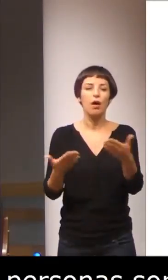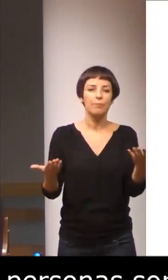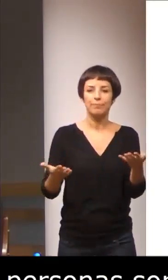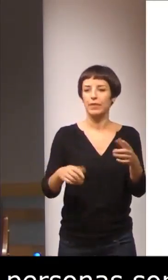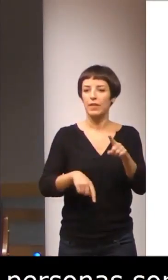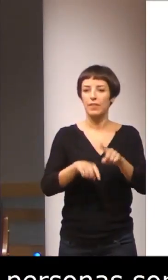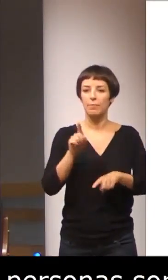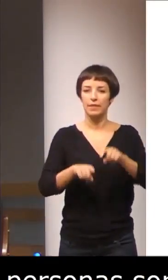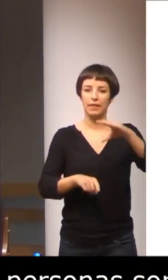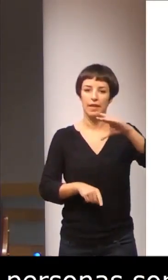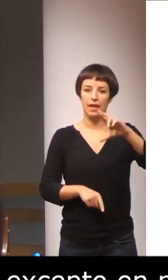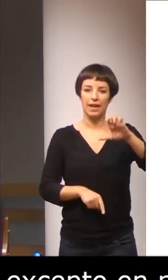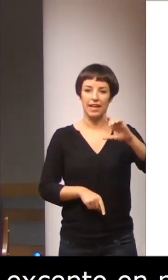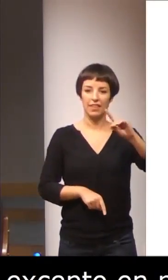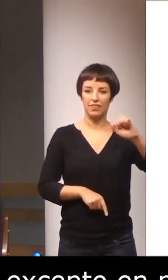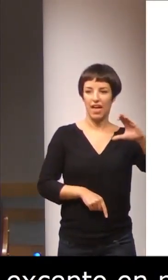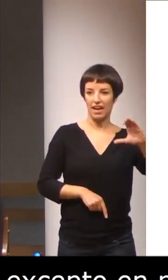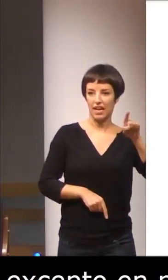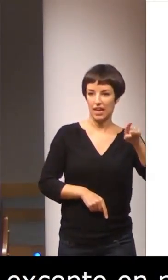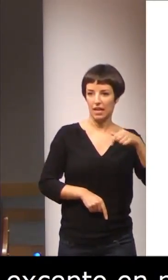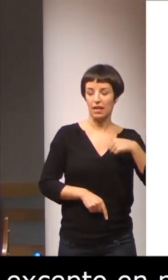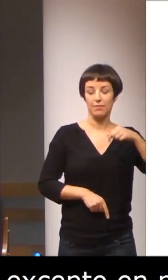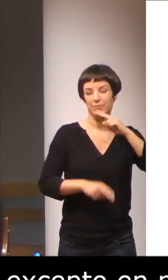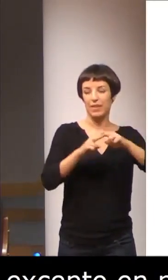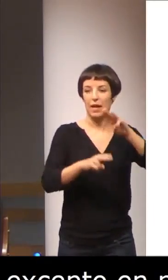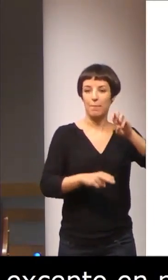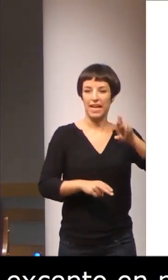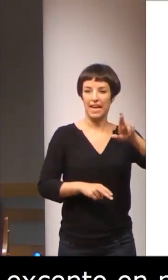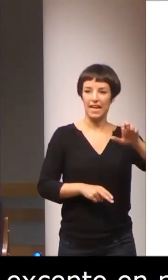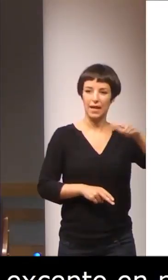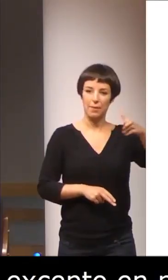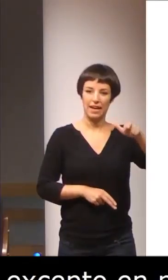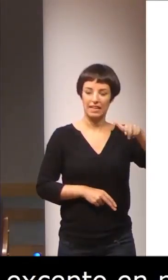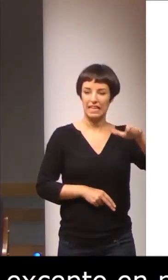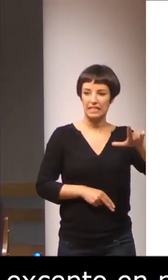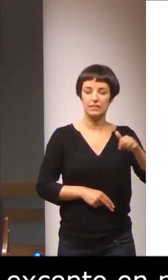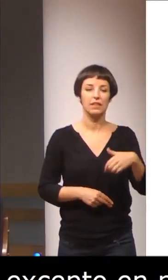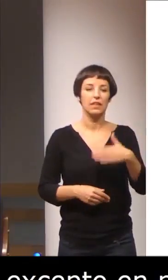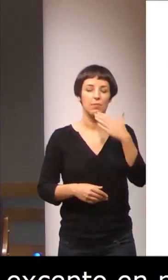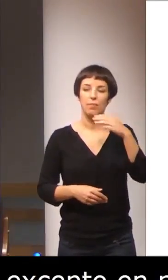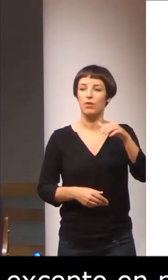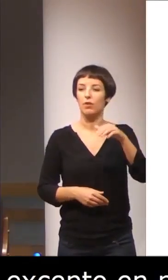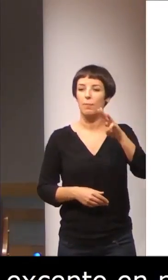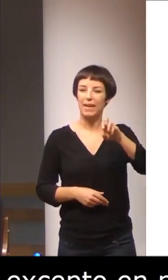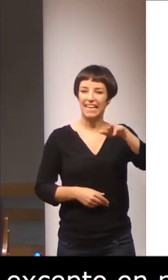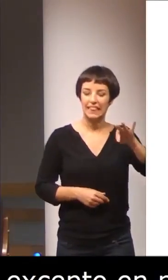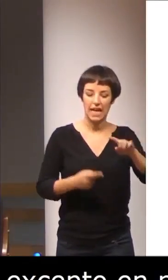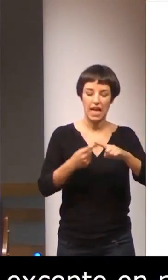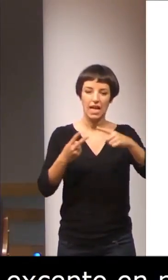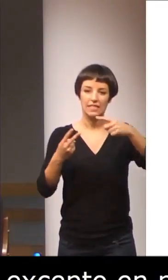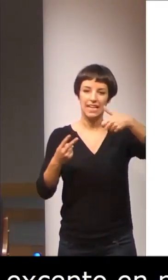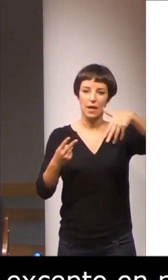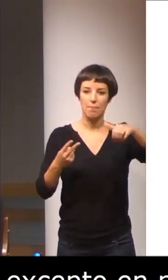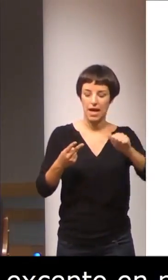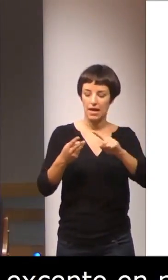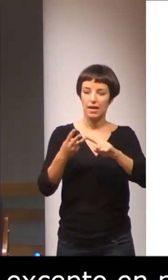CREDAG Pera Barnils, en este caso sería la Pepita Cedillo, la Gemma Gavilán y el